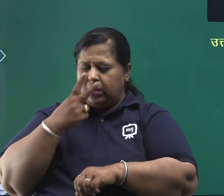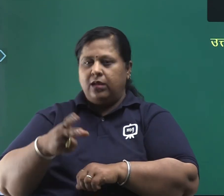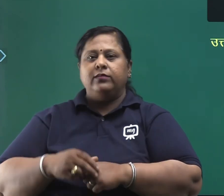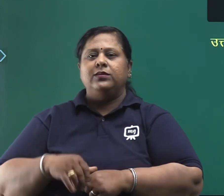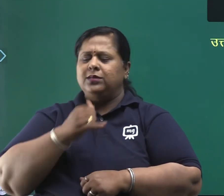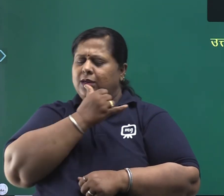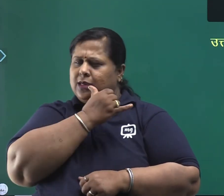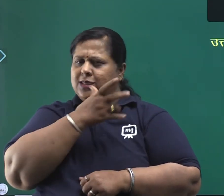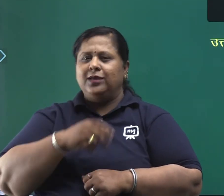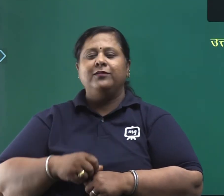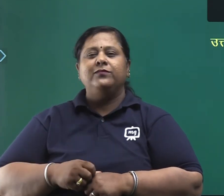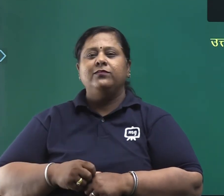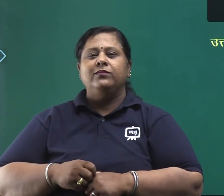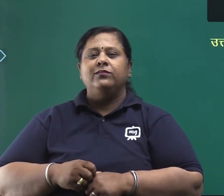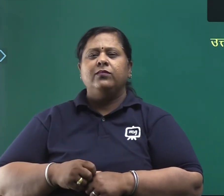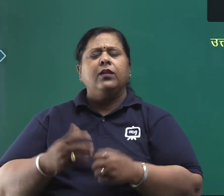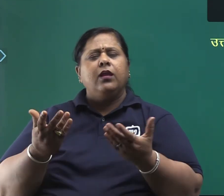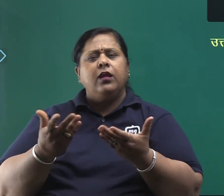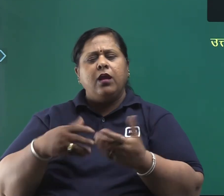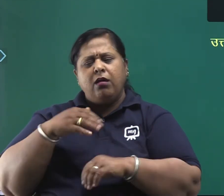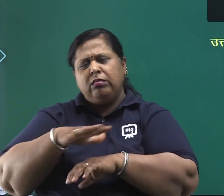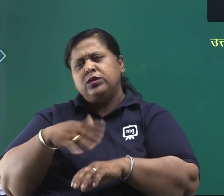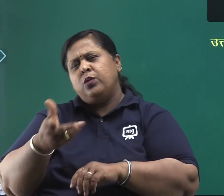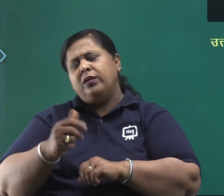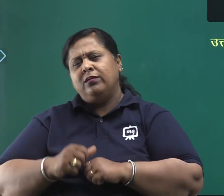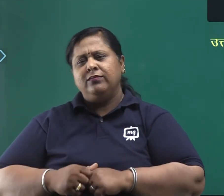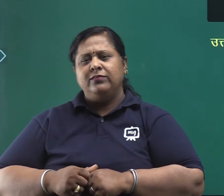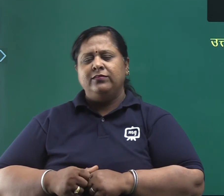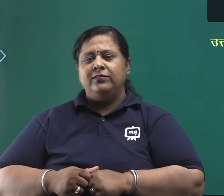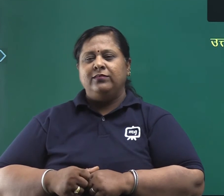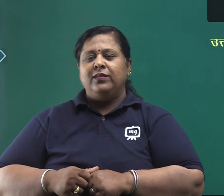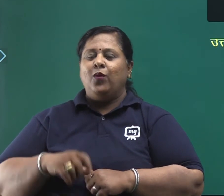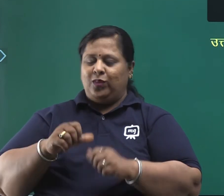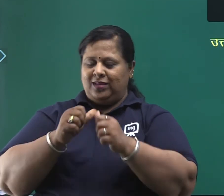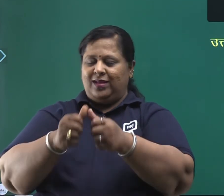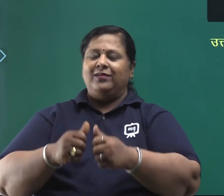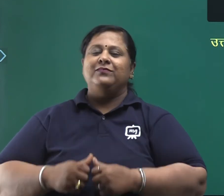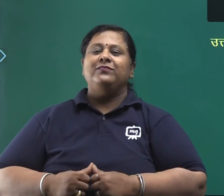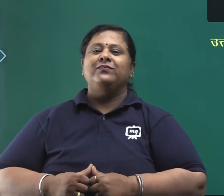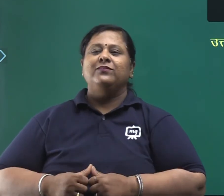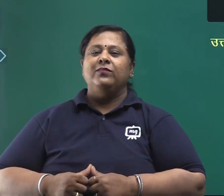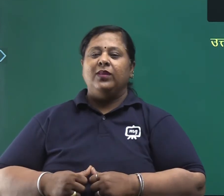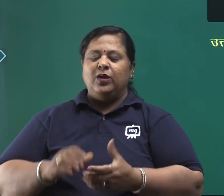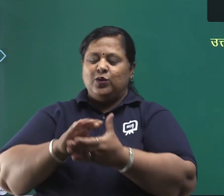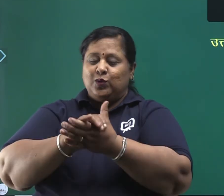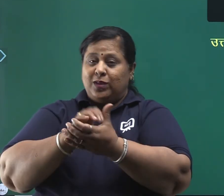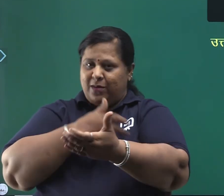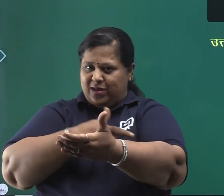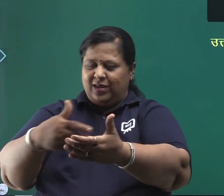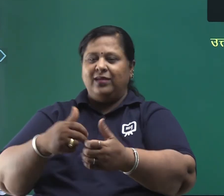श्री कृष्ण की क्या दशा हुई? उत्तर है, सुदामा की